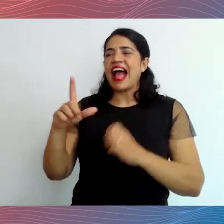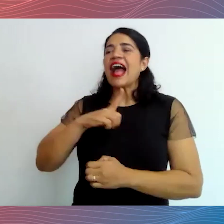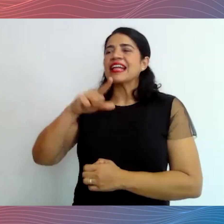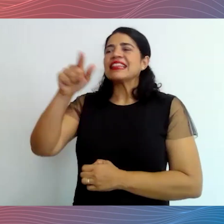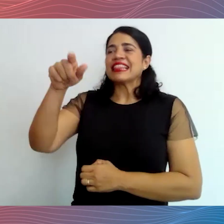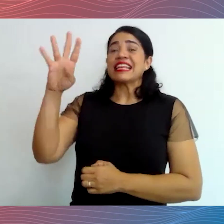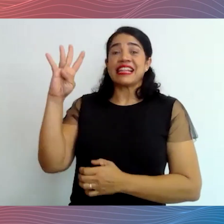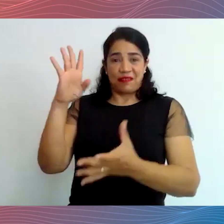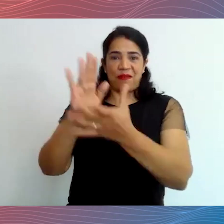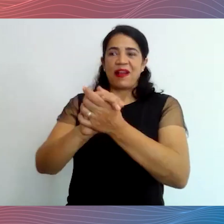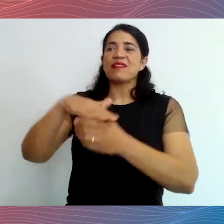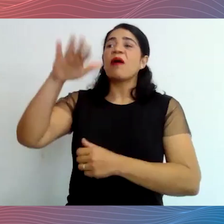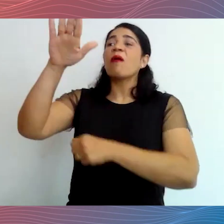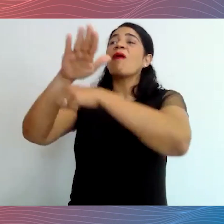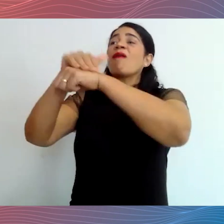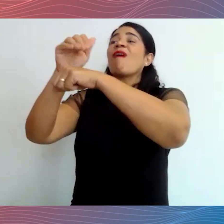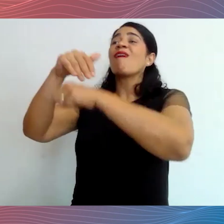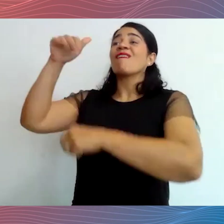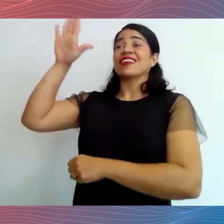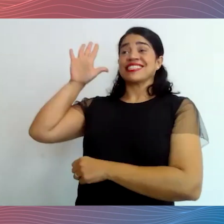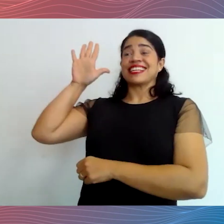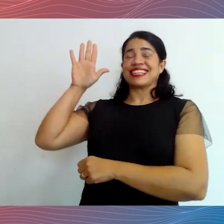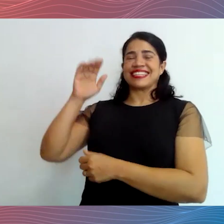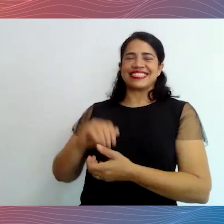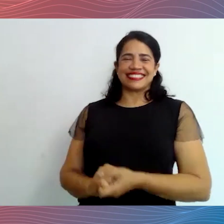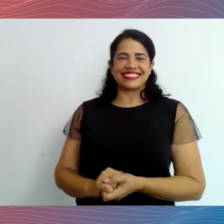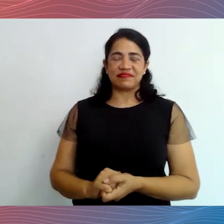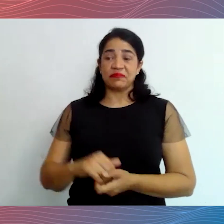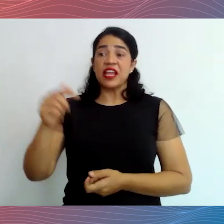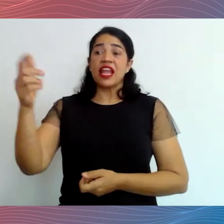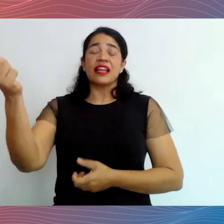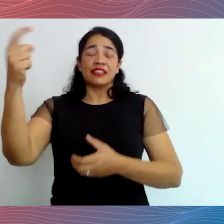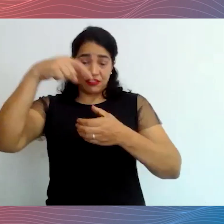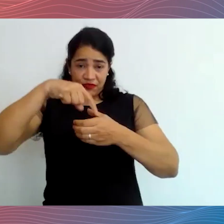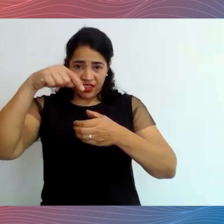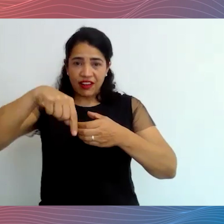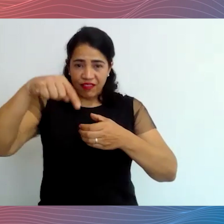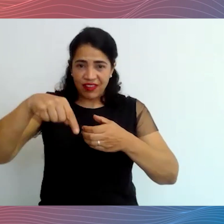Viraram aqui para mudar o chip.